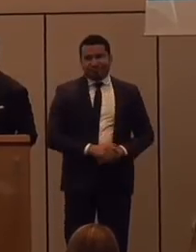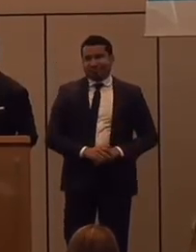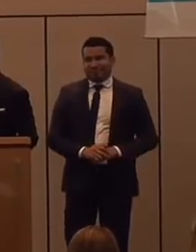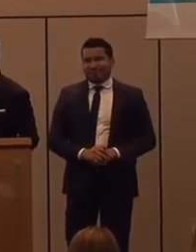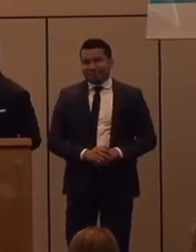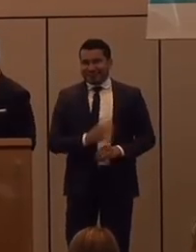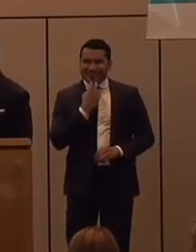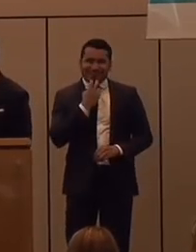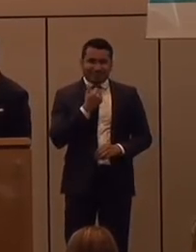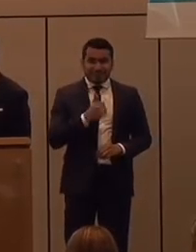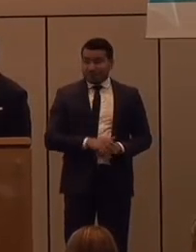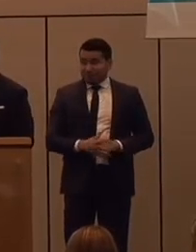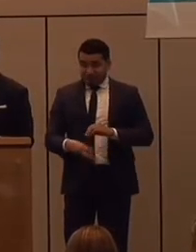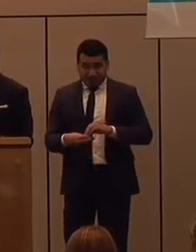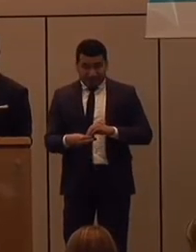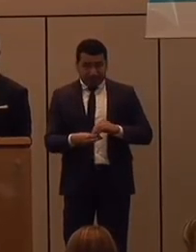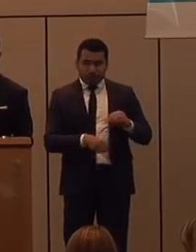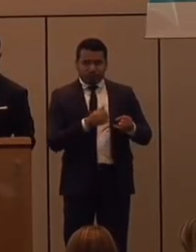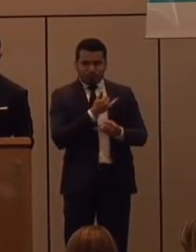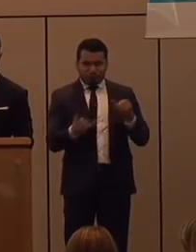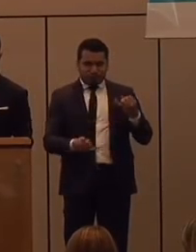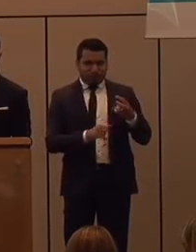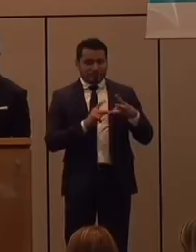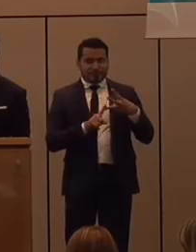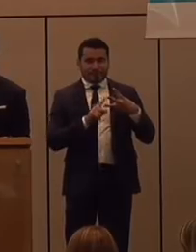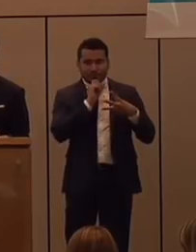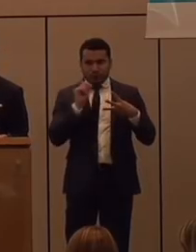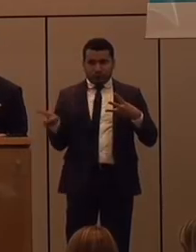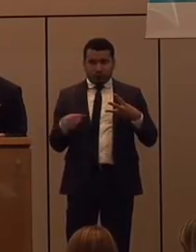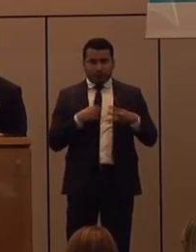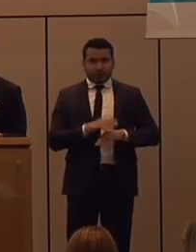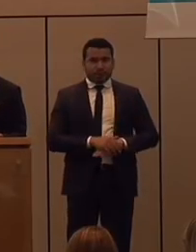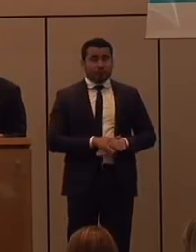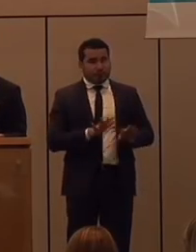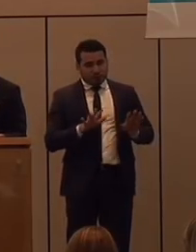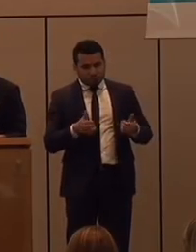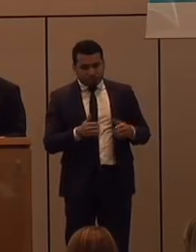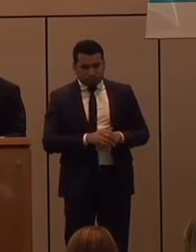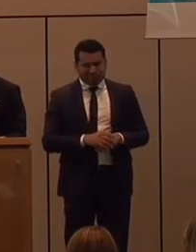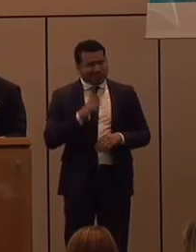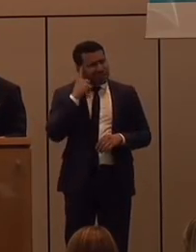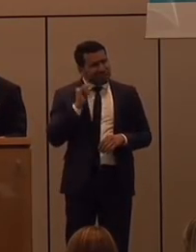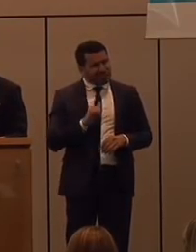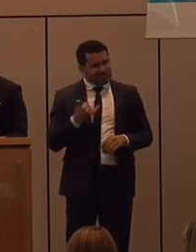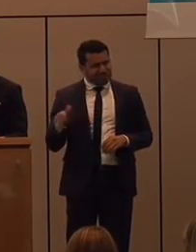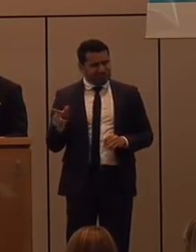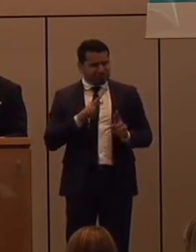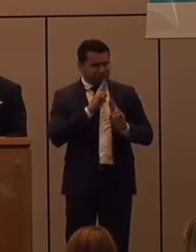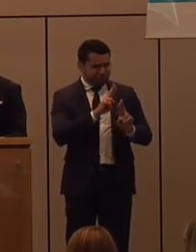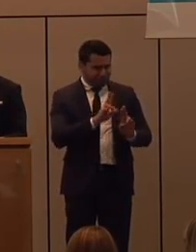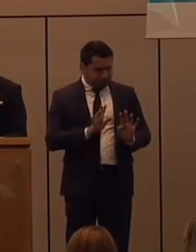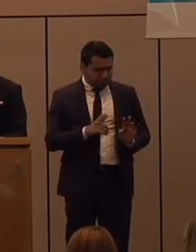hay tiempo para más preguntas o elegir una última bueno hay una que preguntan creo que ya habían respondido al gusto del respecto pero